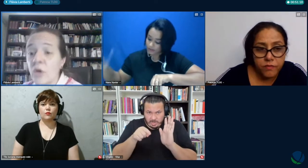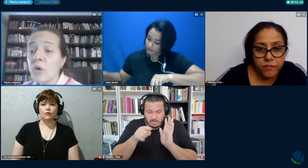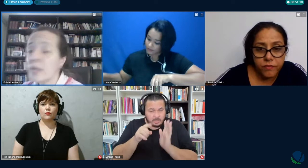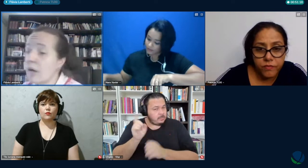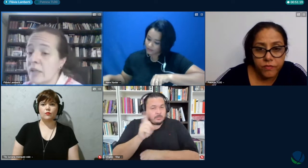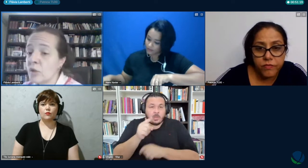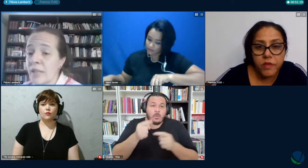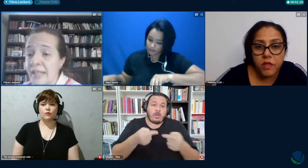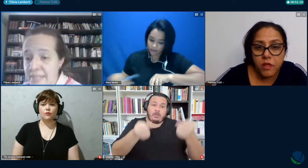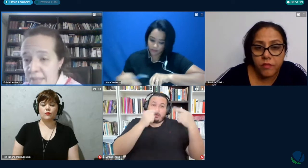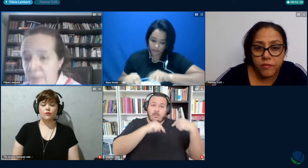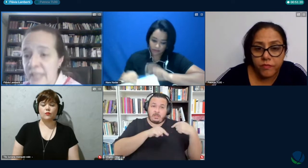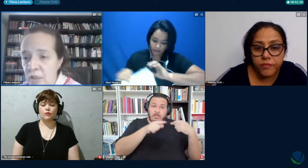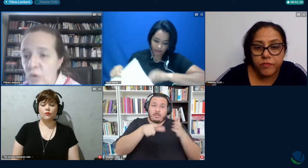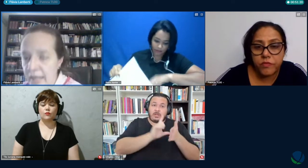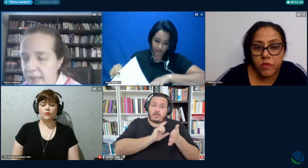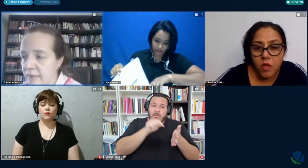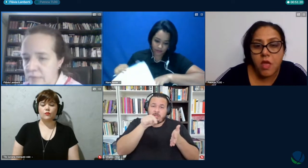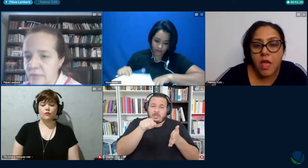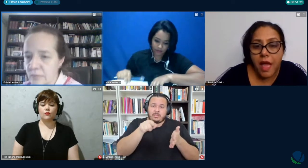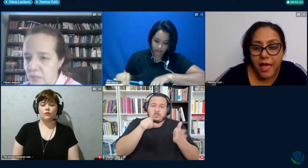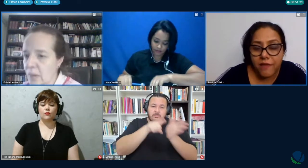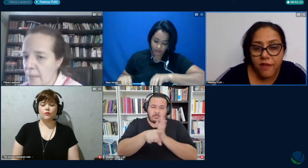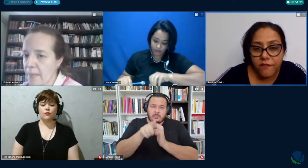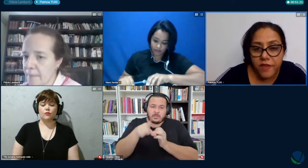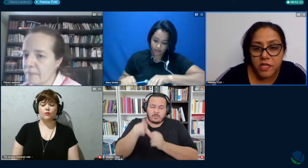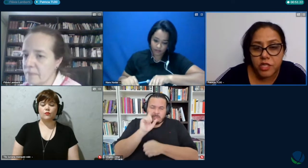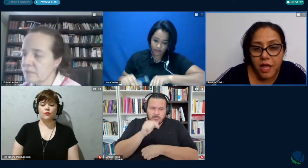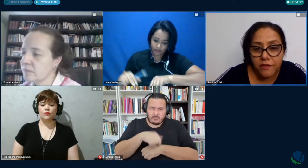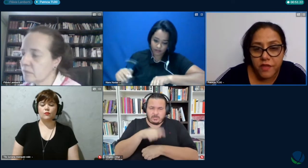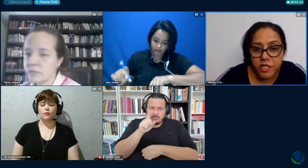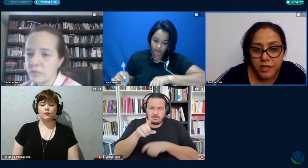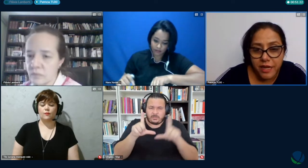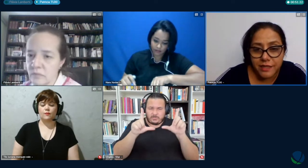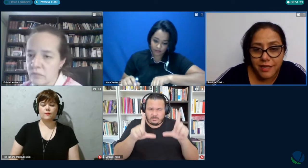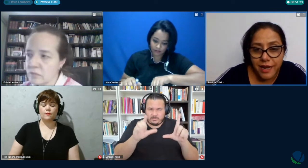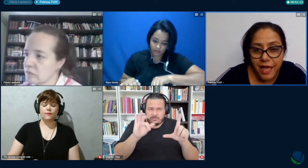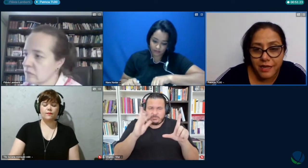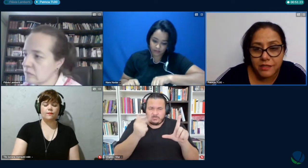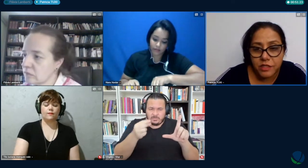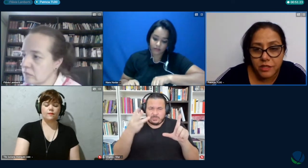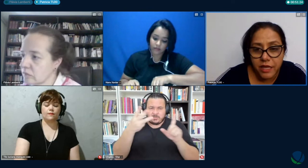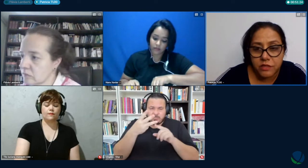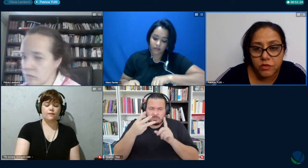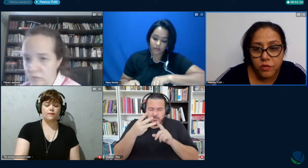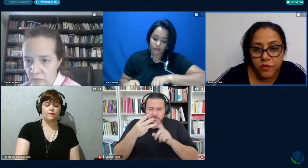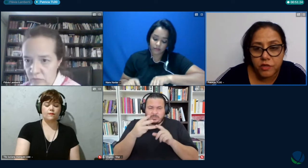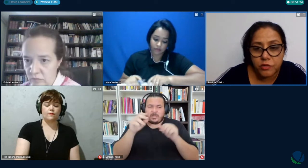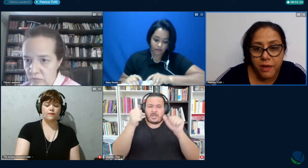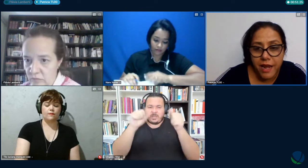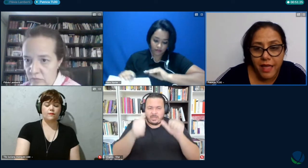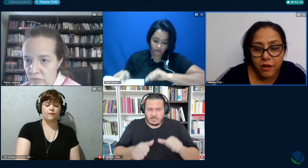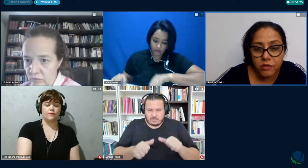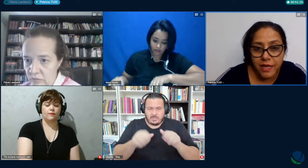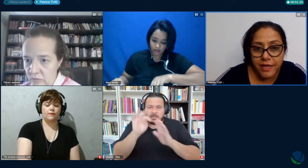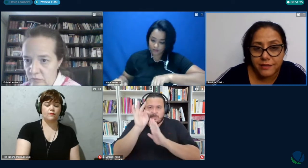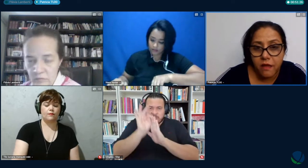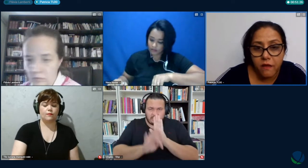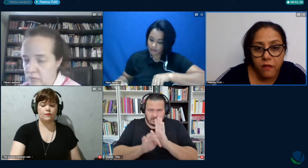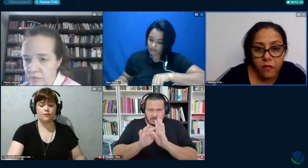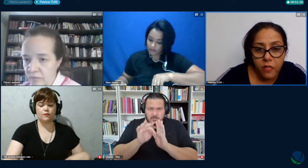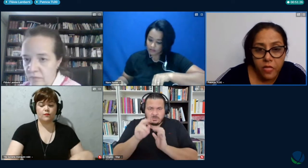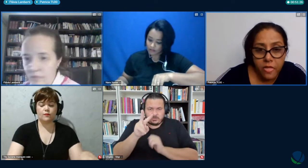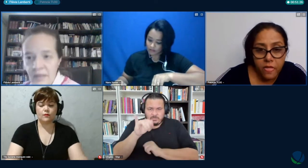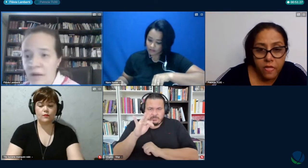Não, eu tô na anterior. Não, eu tô na questão anterior. Aí vem ficha 3, análise de textos ou vídeos paralelos. É